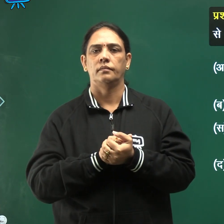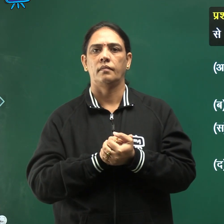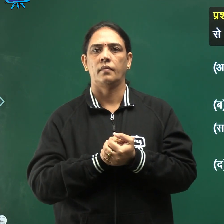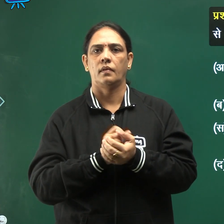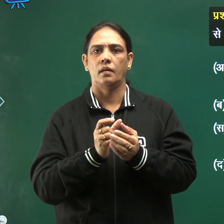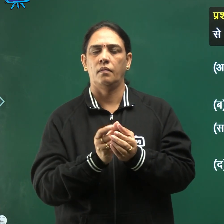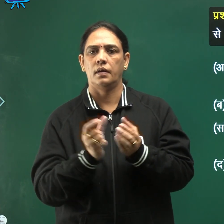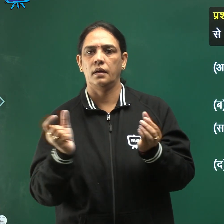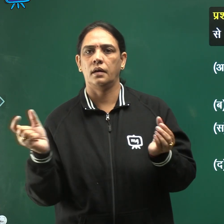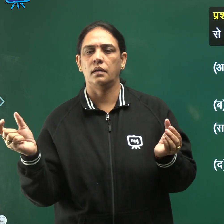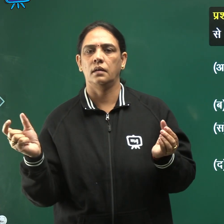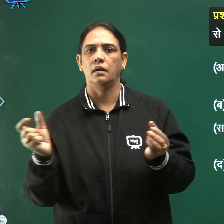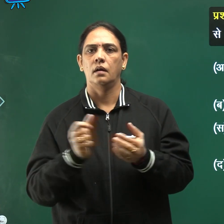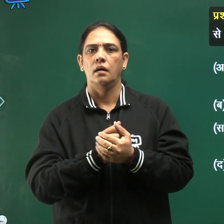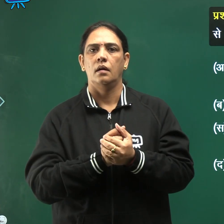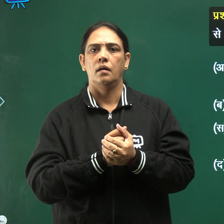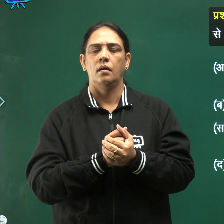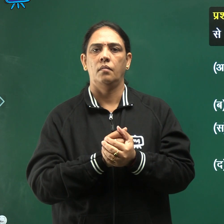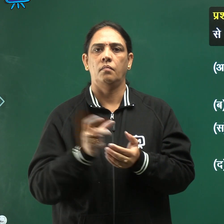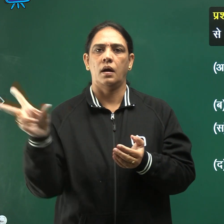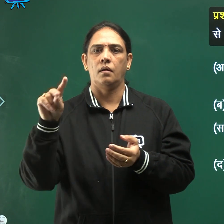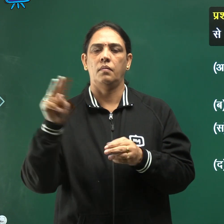वर्गीकृत बारंबारता